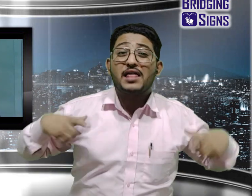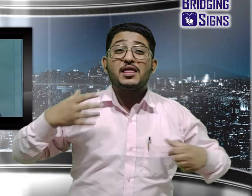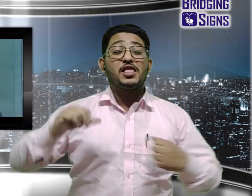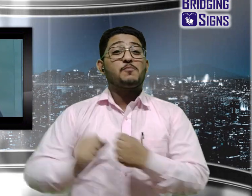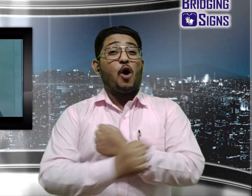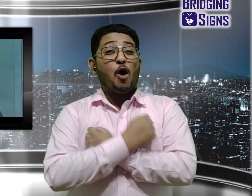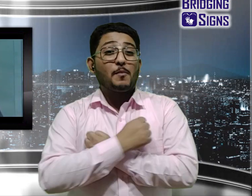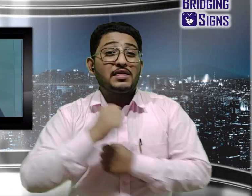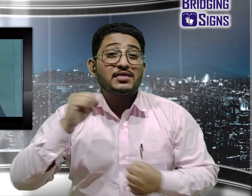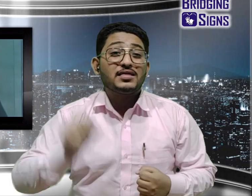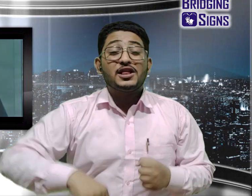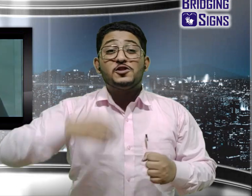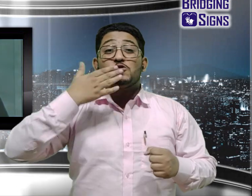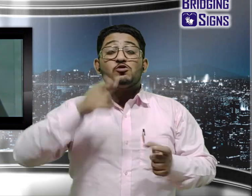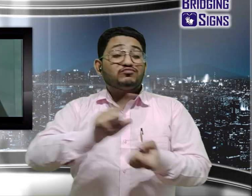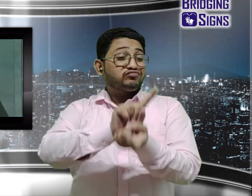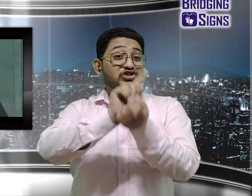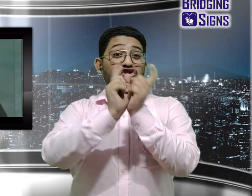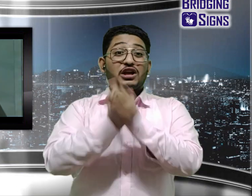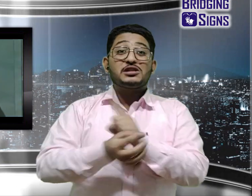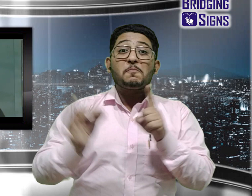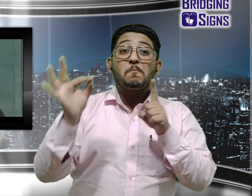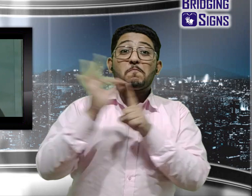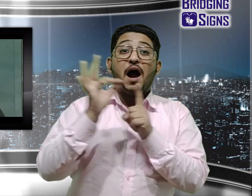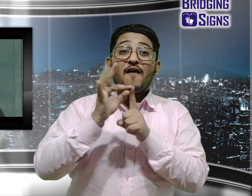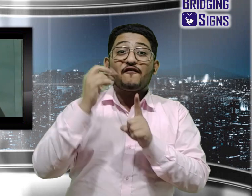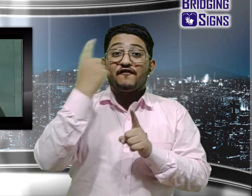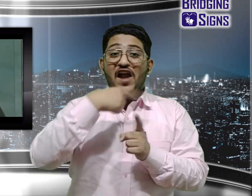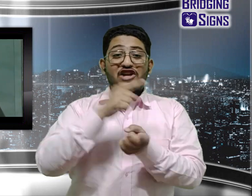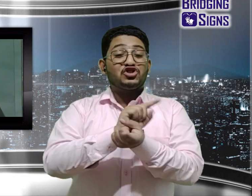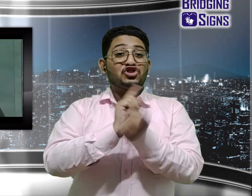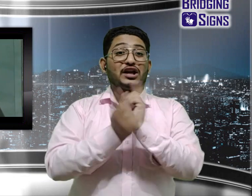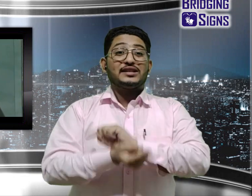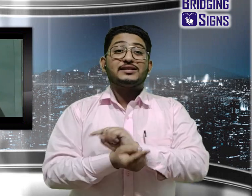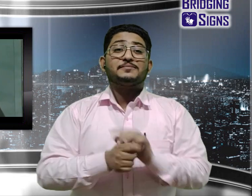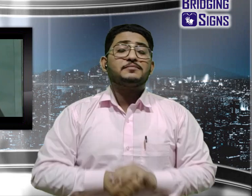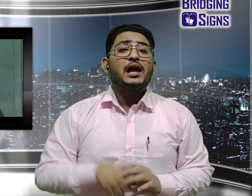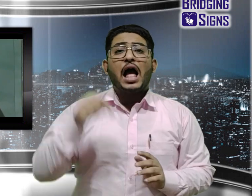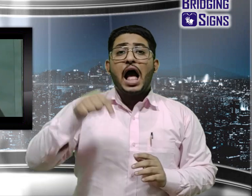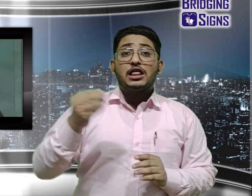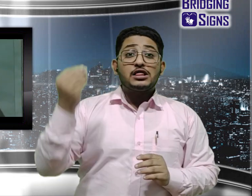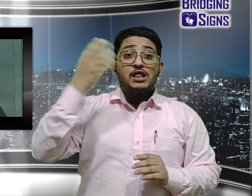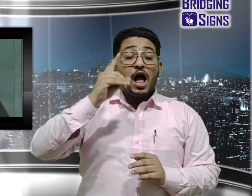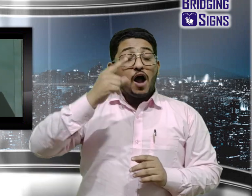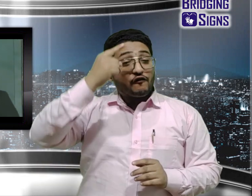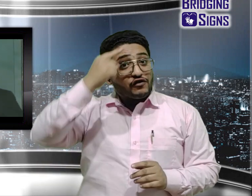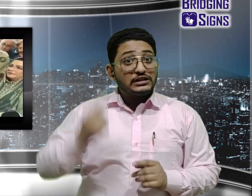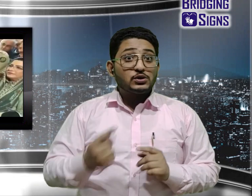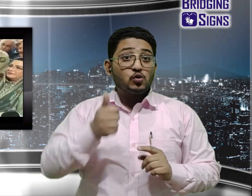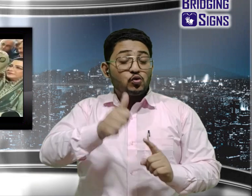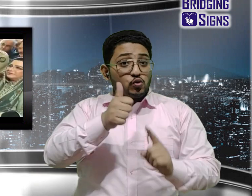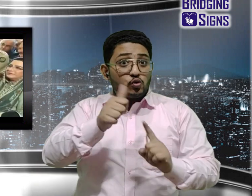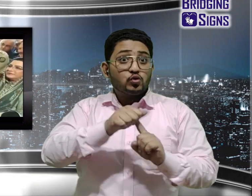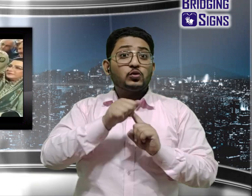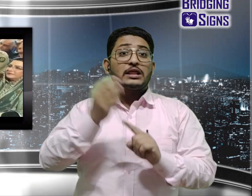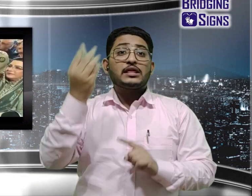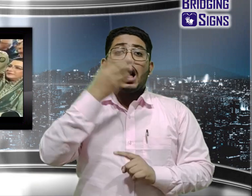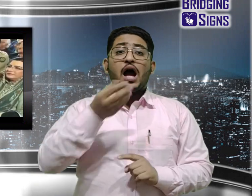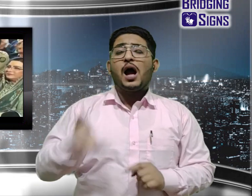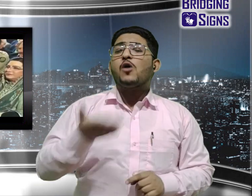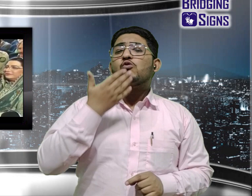ये जो मोहब्बत है, ये बदल के रख देगी पाकिस्तान को। आज एक तारीखी दिन है क्योंकि